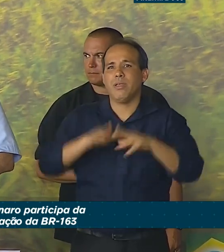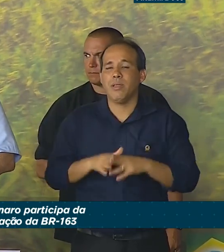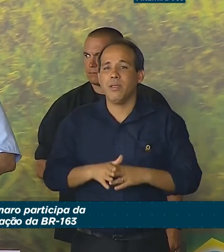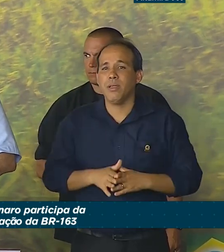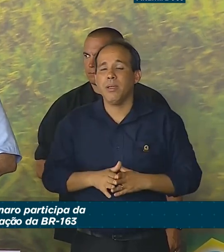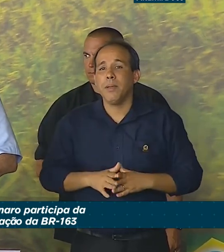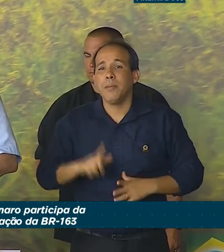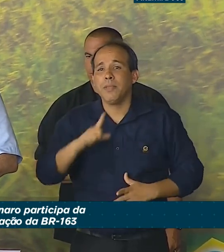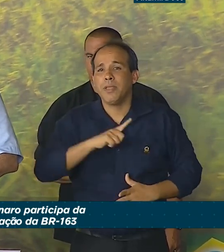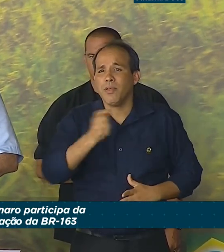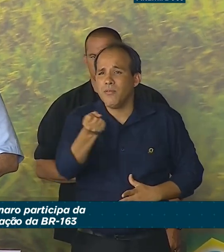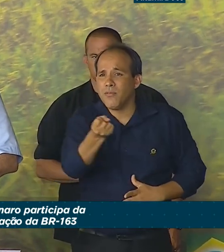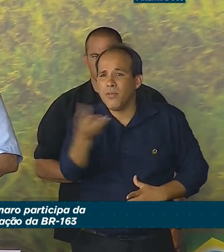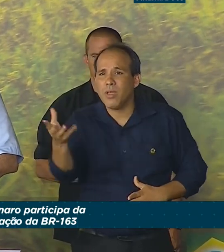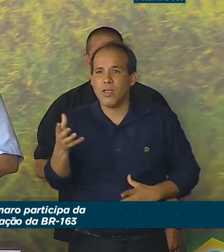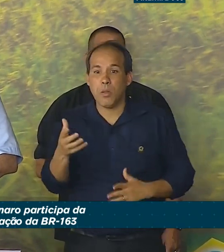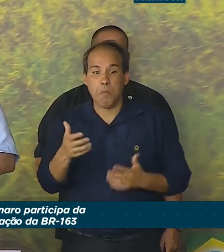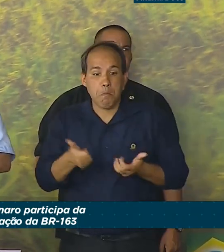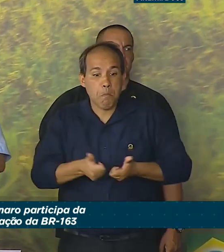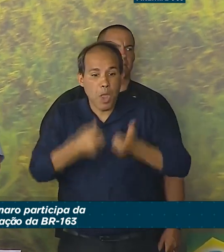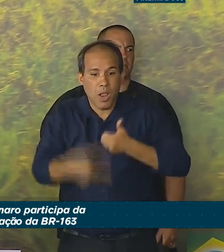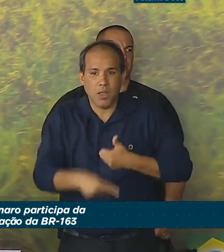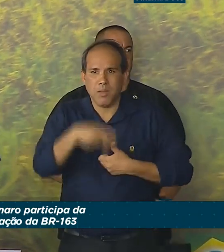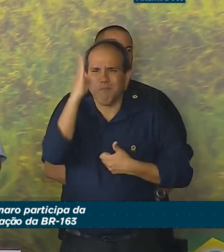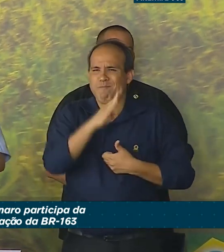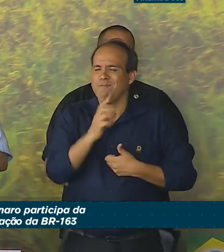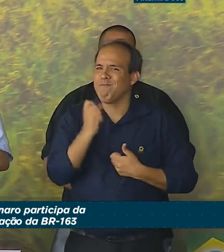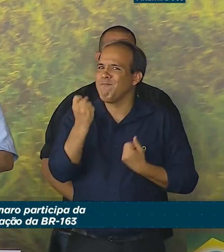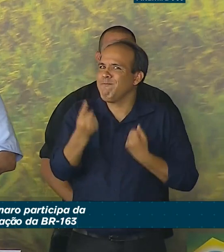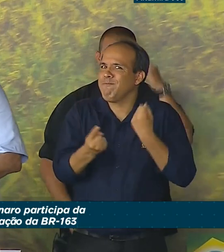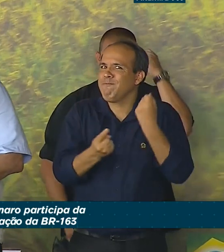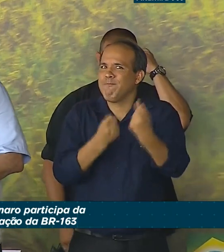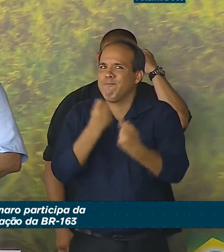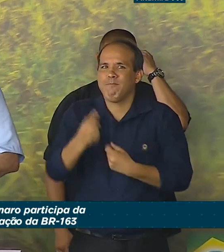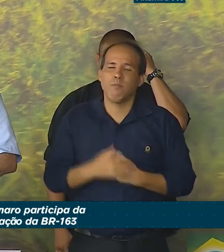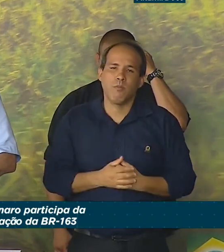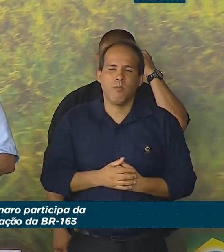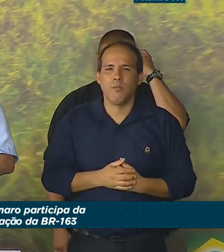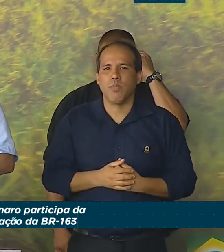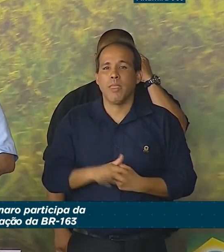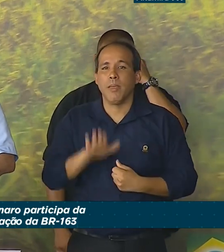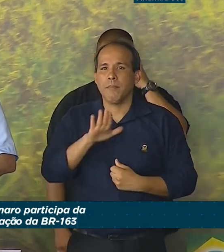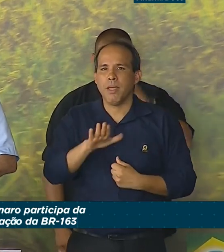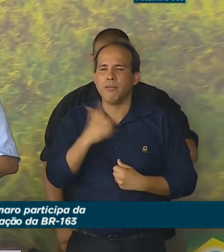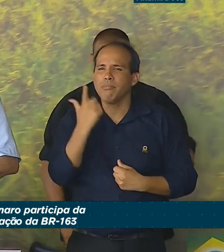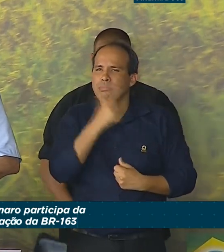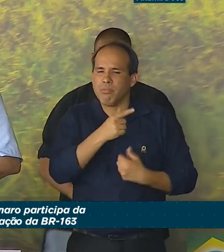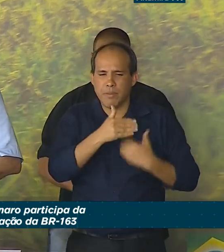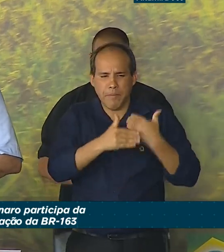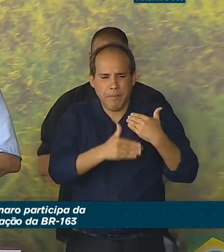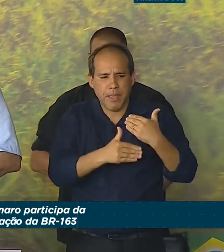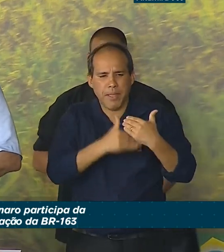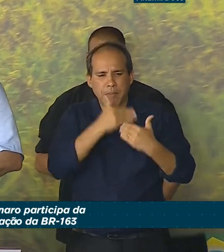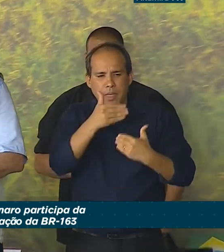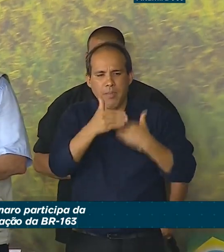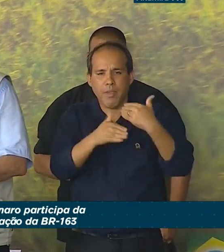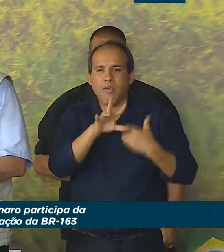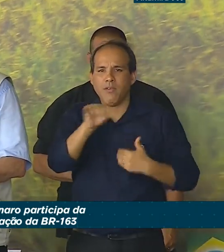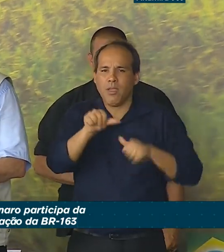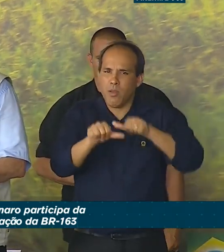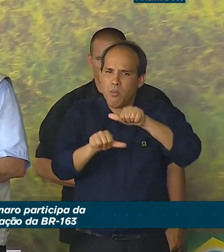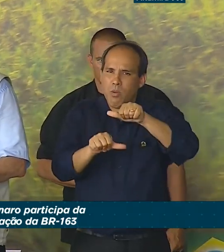Raramente querem o melhor para o seu país. Mas, aos poucos, nós vamos mudando isso